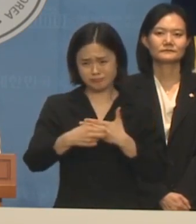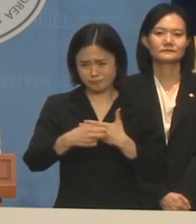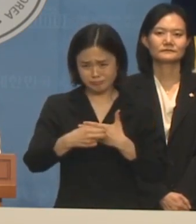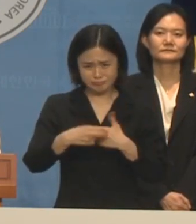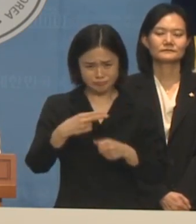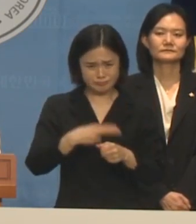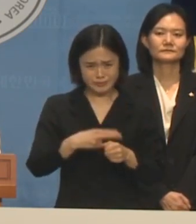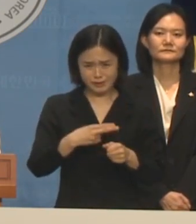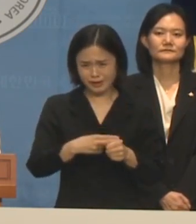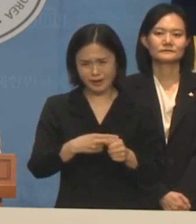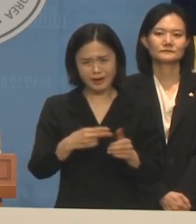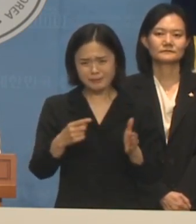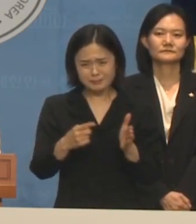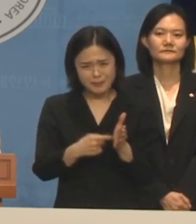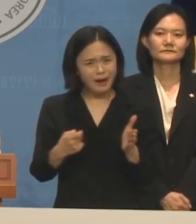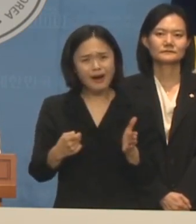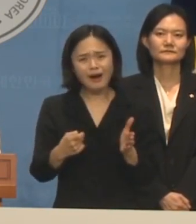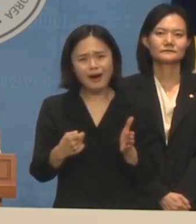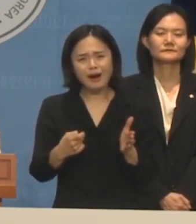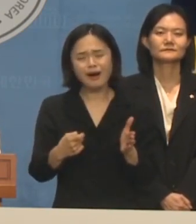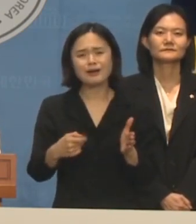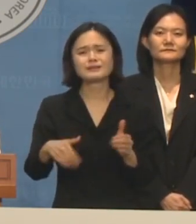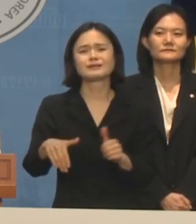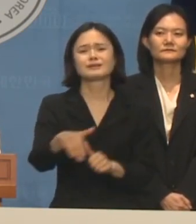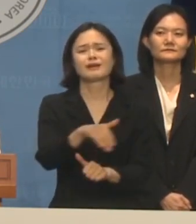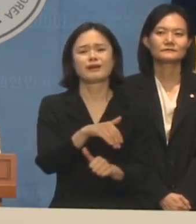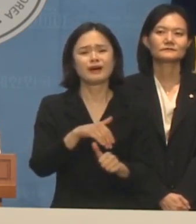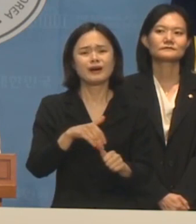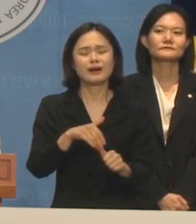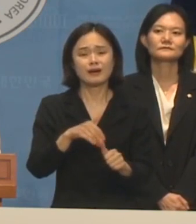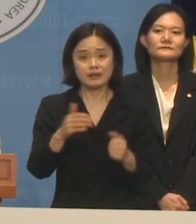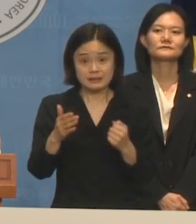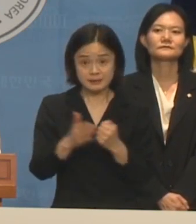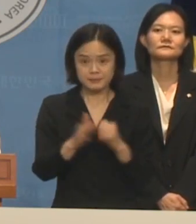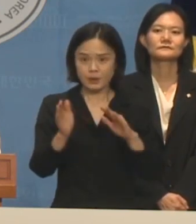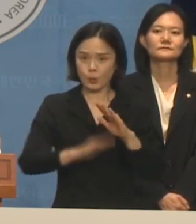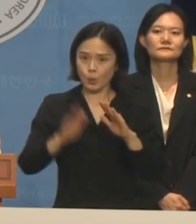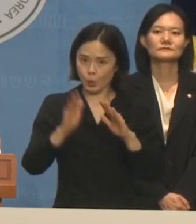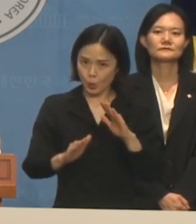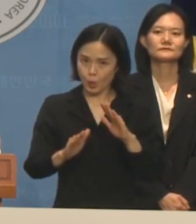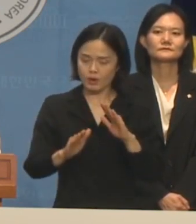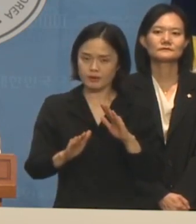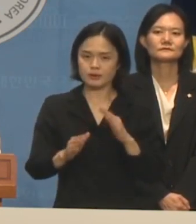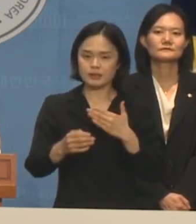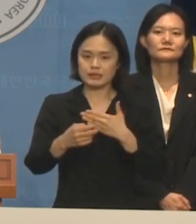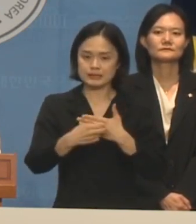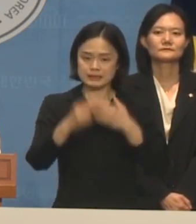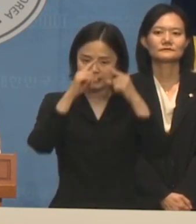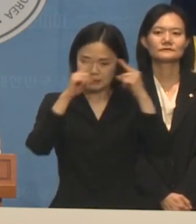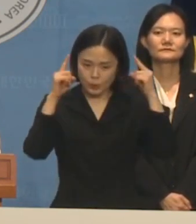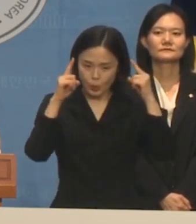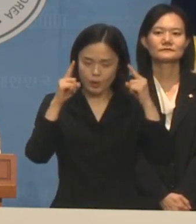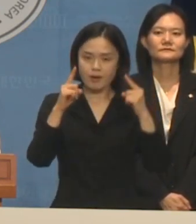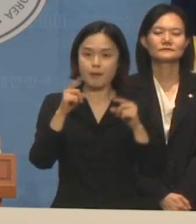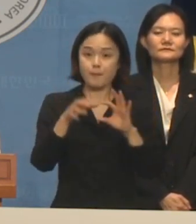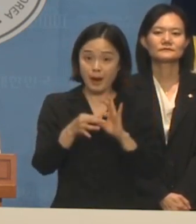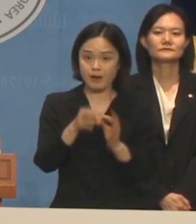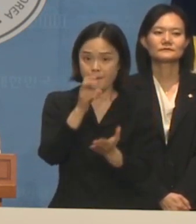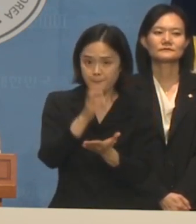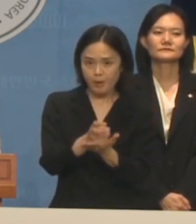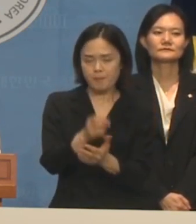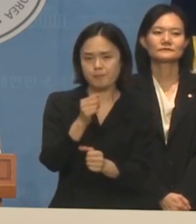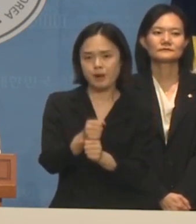가운데 공공의대 설립법 발의는 큰 의미가 있습니다. 양적 공급에만 머물러 있는